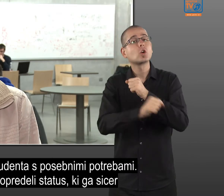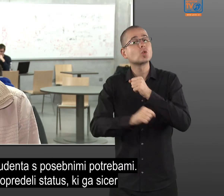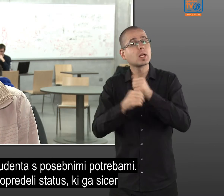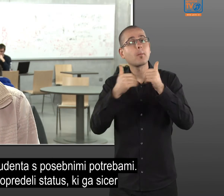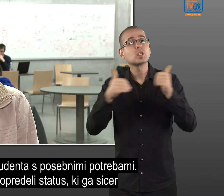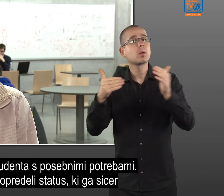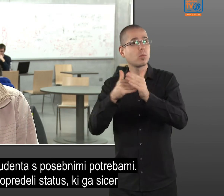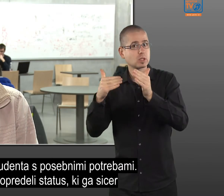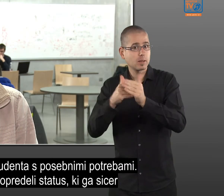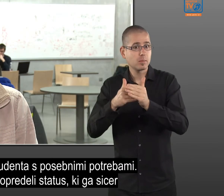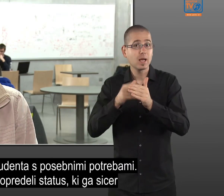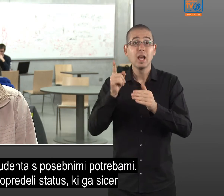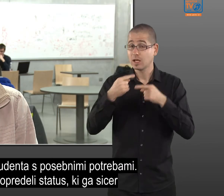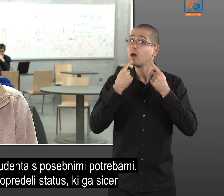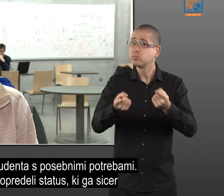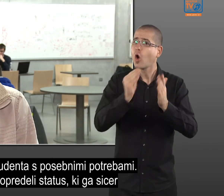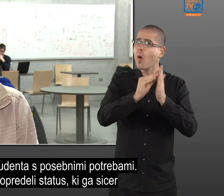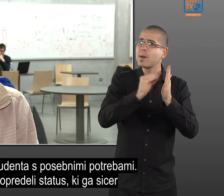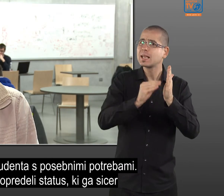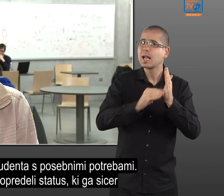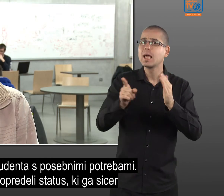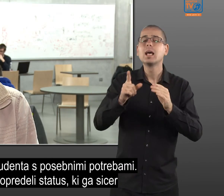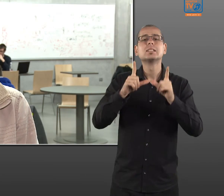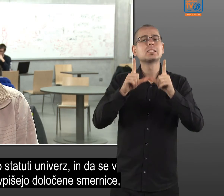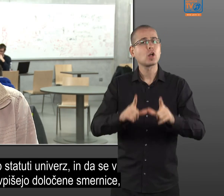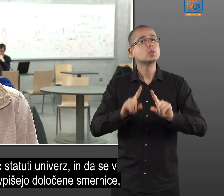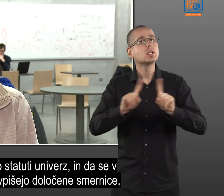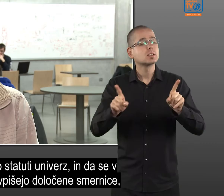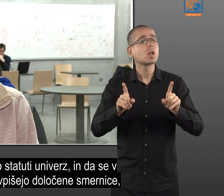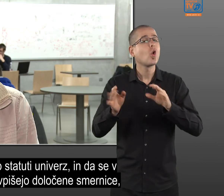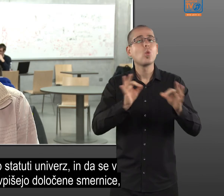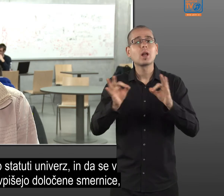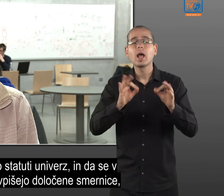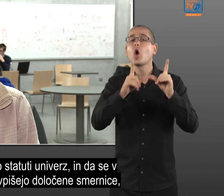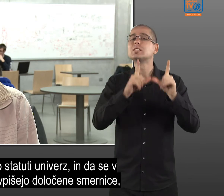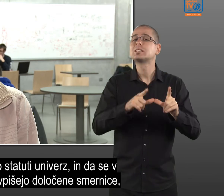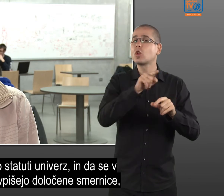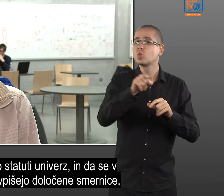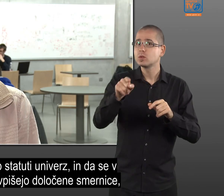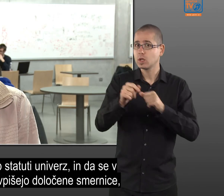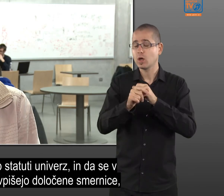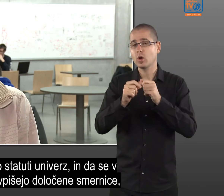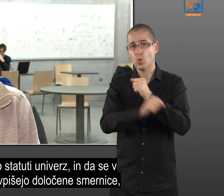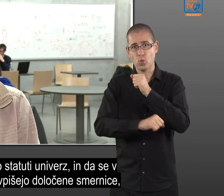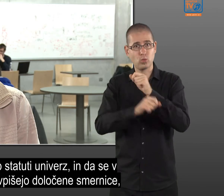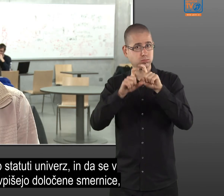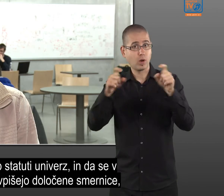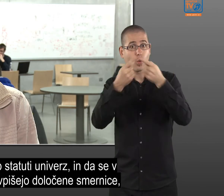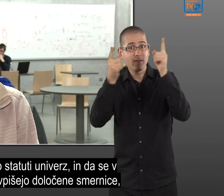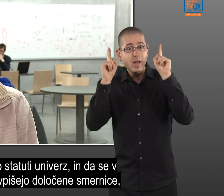se mogoče opredeli status, ki ga sicer urejajo statuti univerz, in pa da se v zakonu